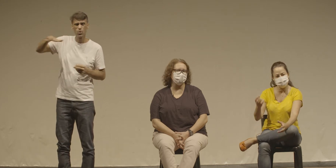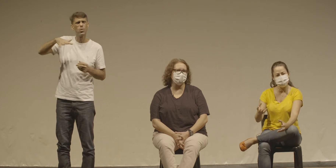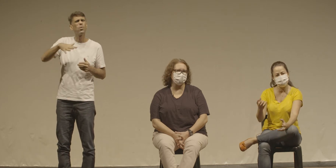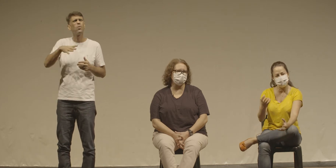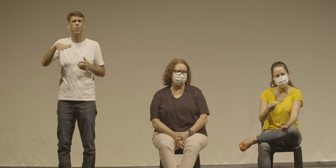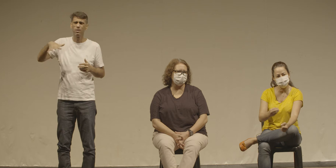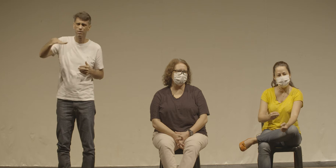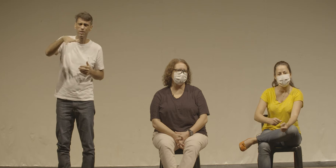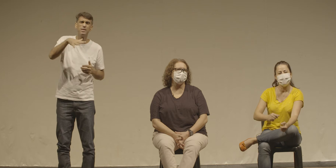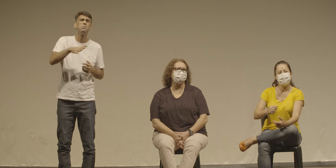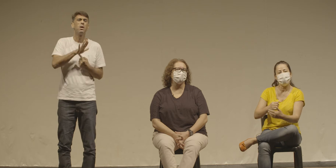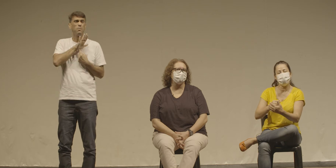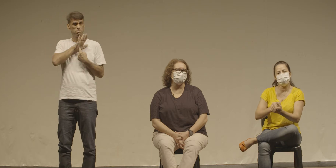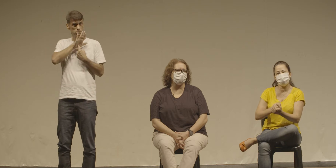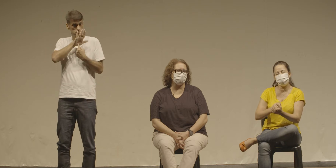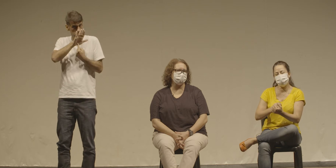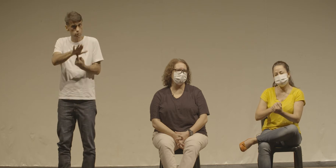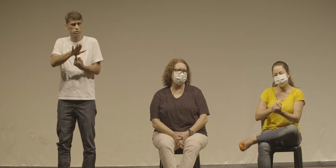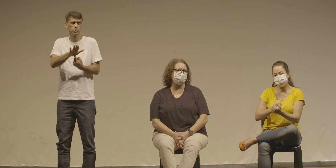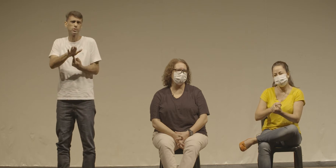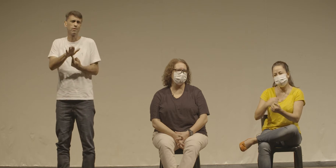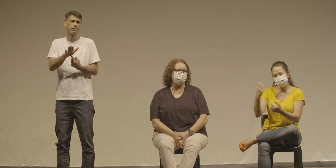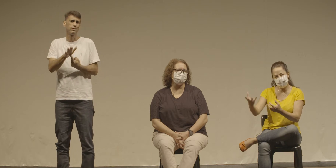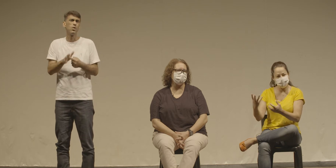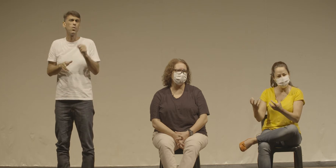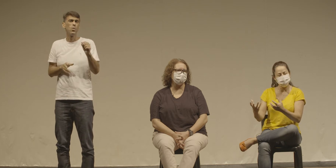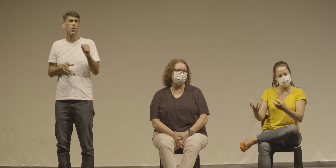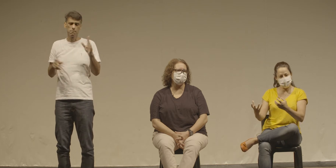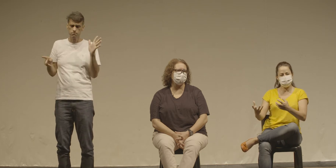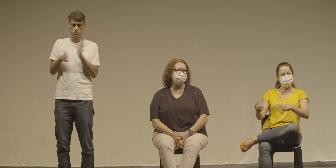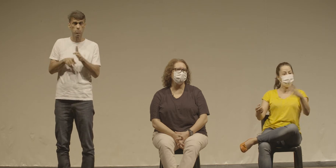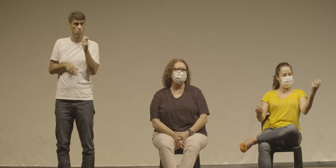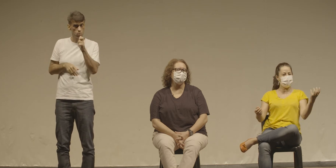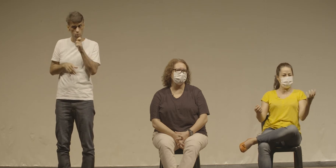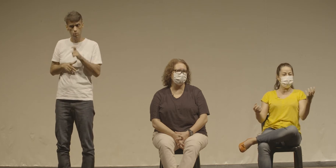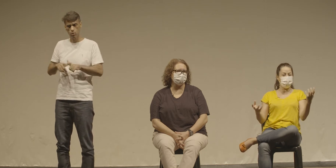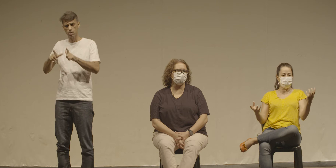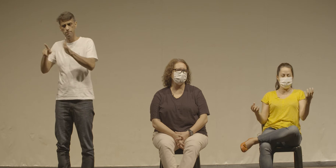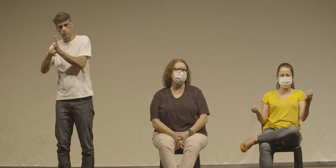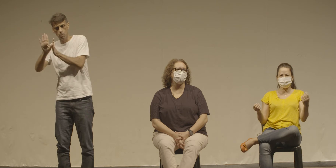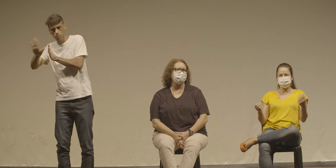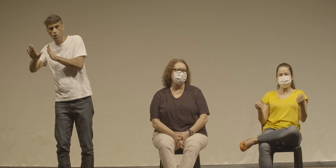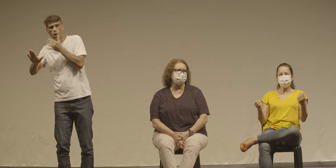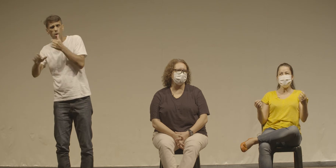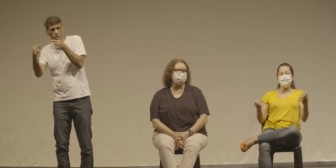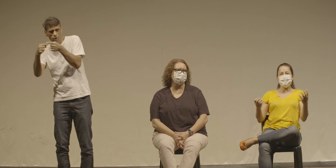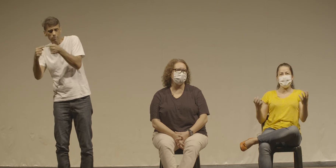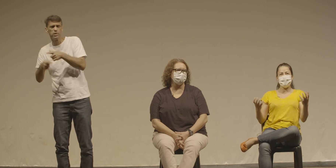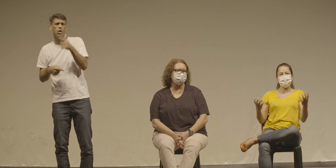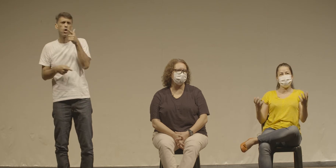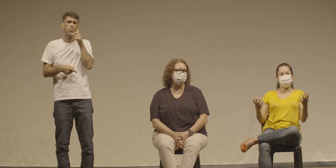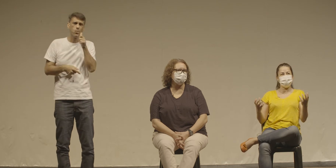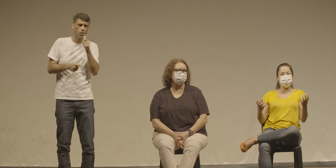âmbitos, é sempre para reforçar o lugar da mulher e o lugar do homem.